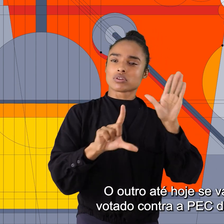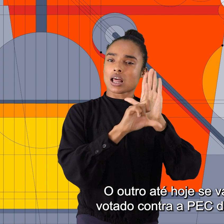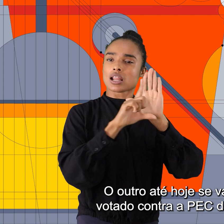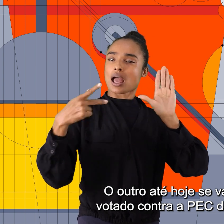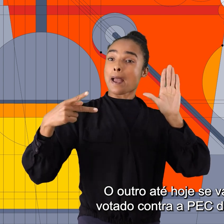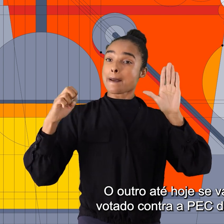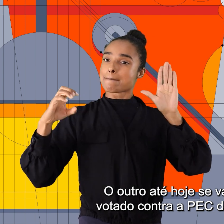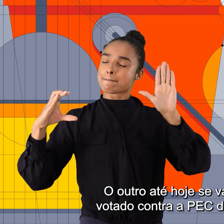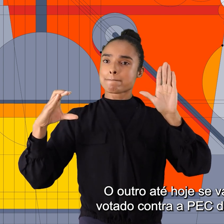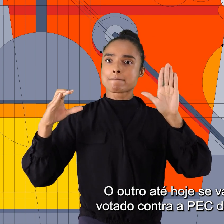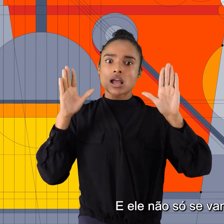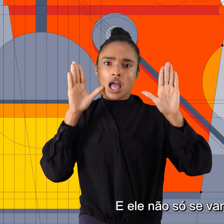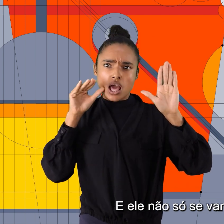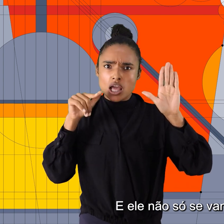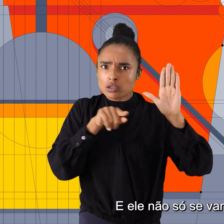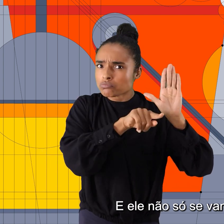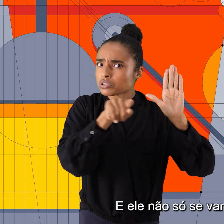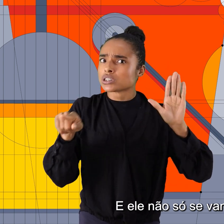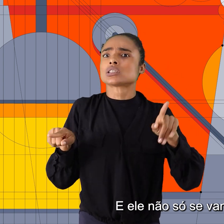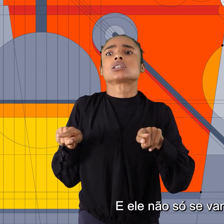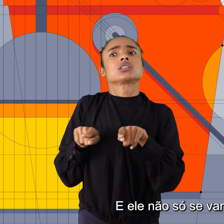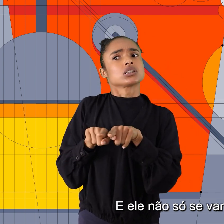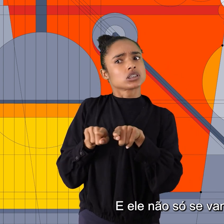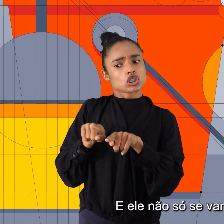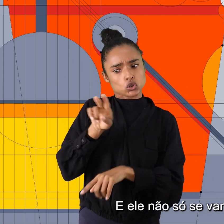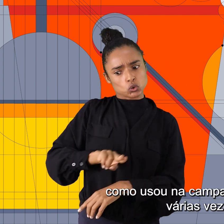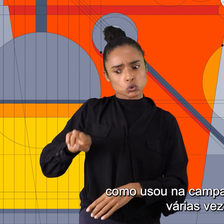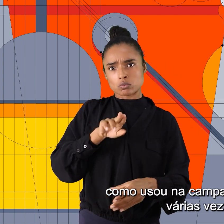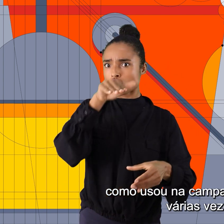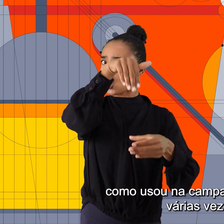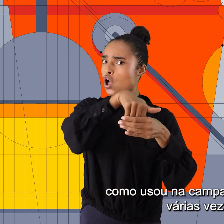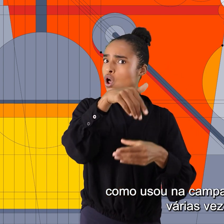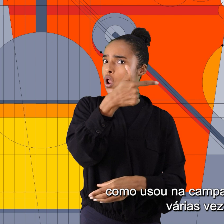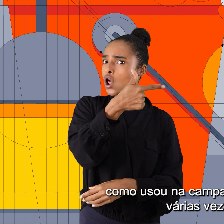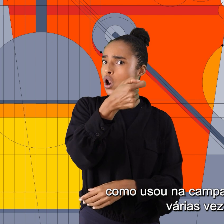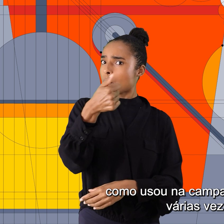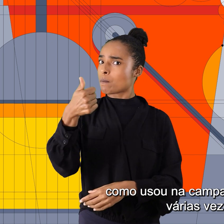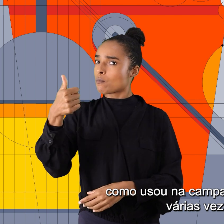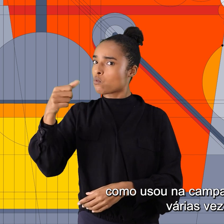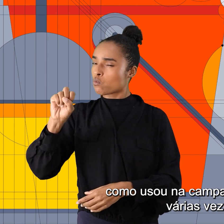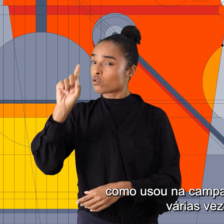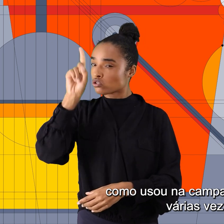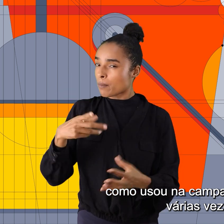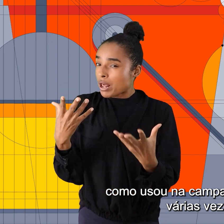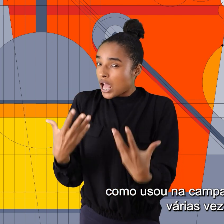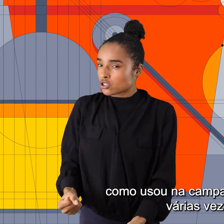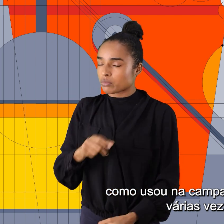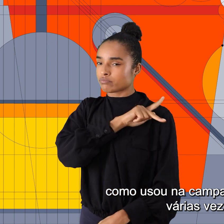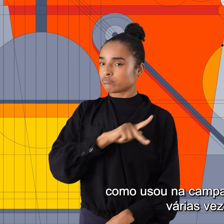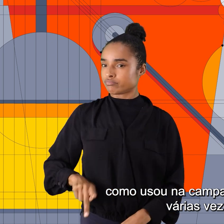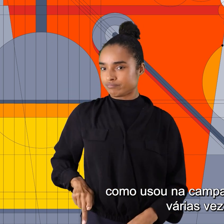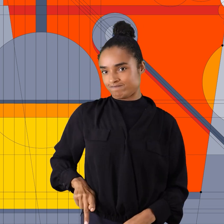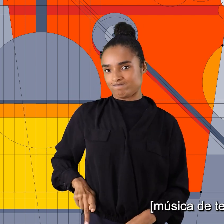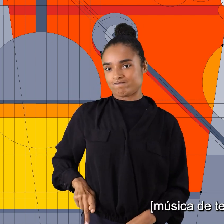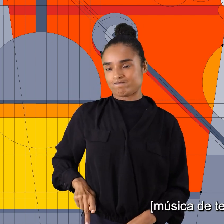contra a PEC das domésticas. E ele não só se vangloria disso, como usou na campanha de 2018